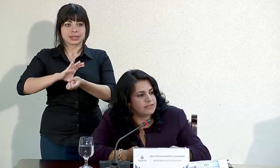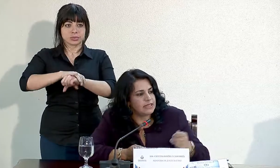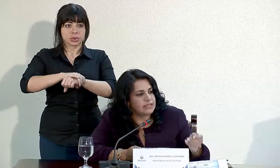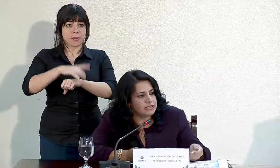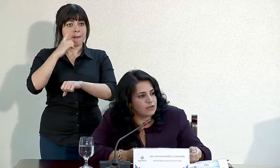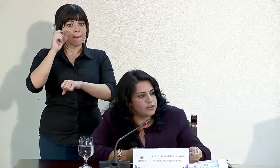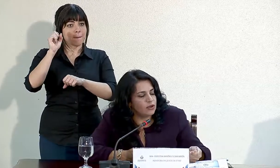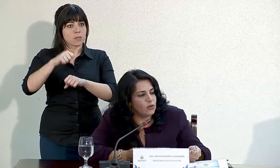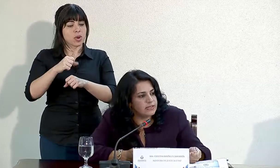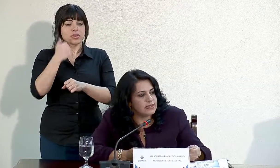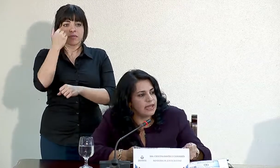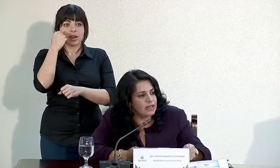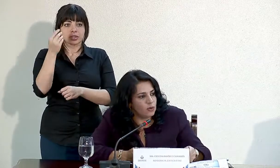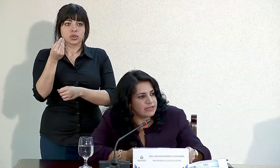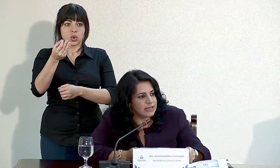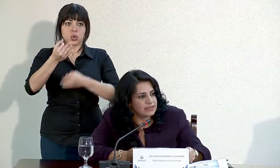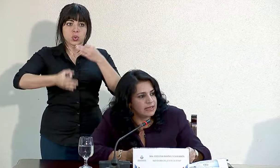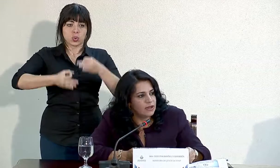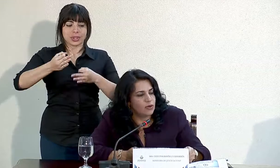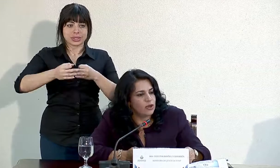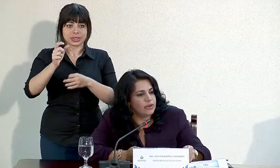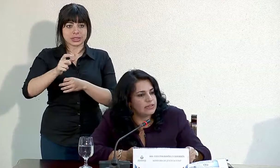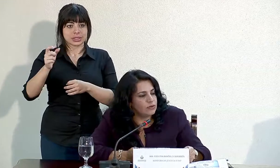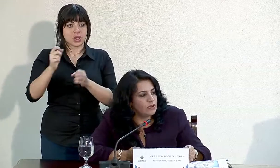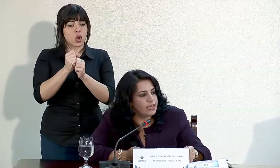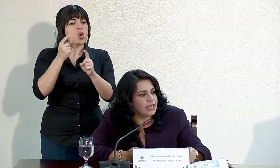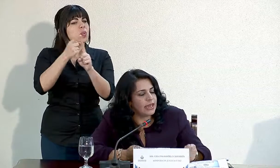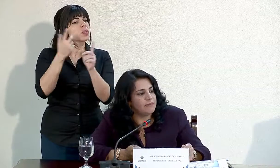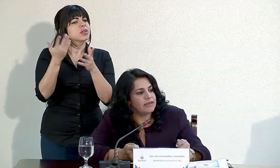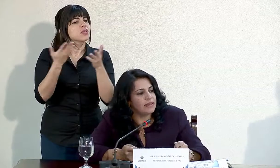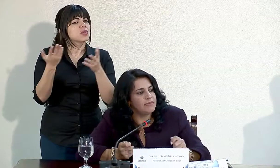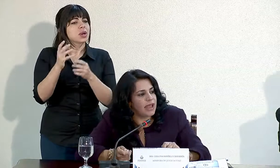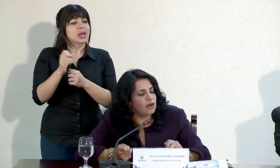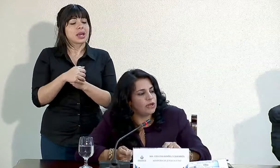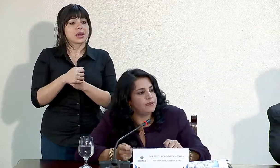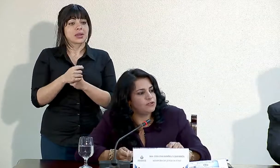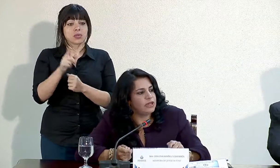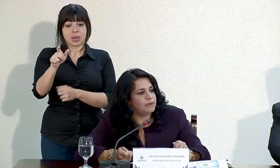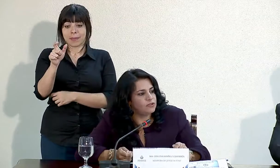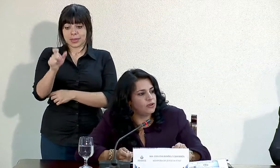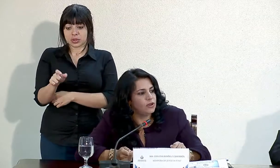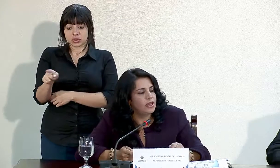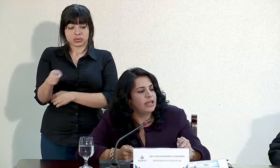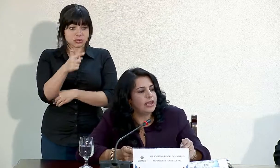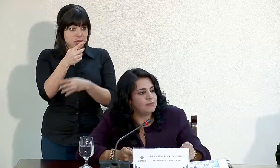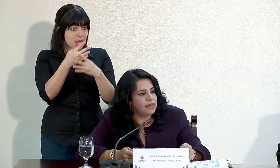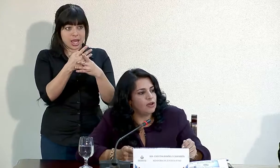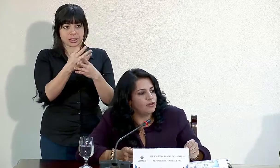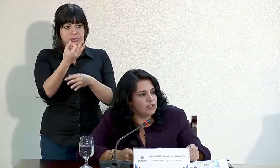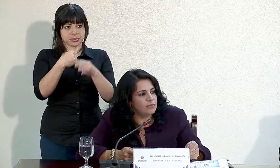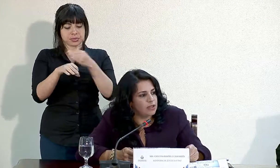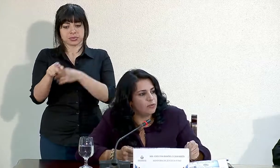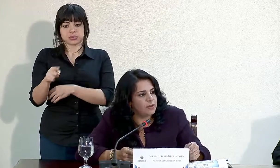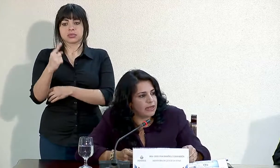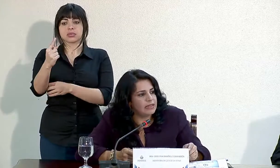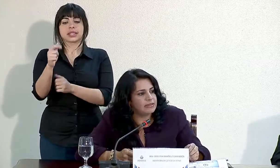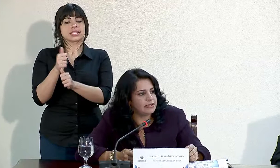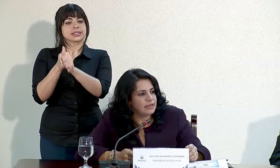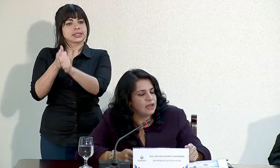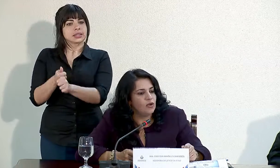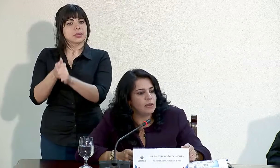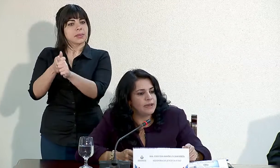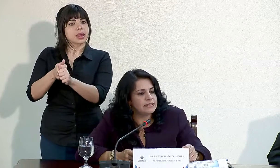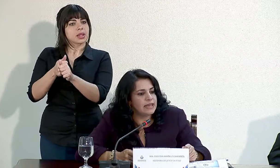para facilitárselos a los jueces y a las juezas con el objetivo de que en vez de enviar a una persona a prisión, la envíen con seguimiento